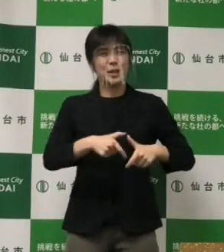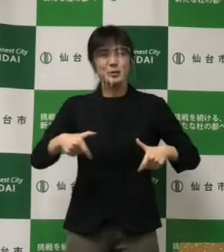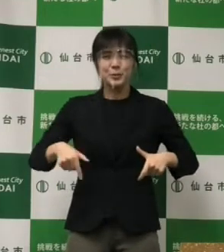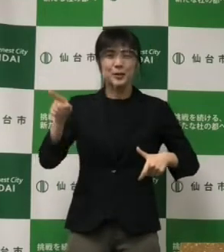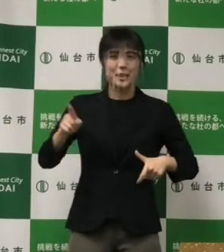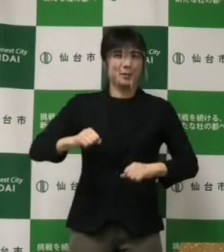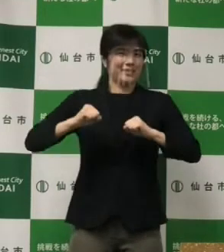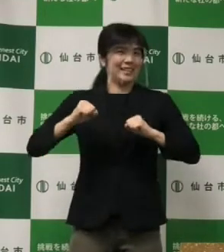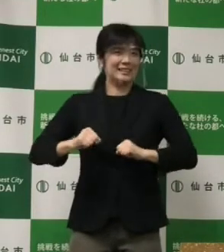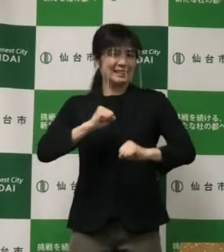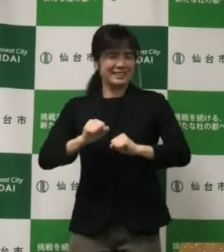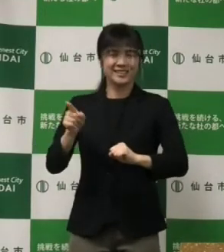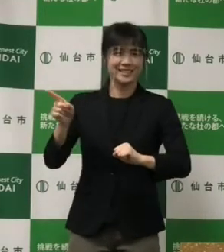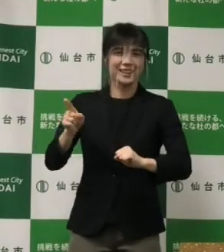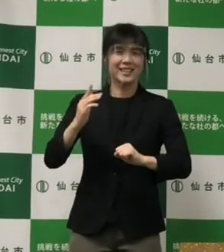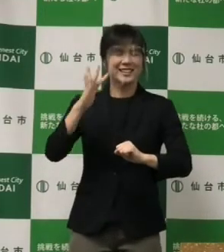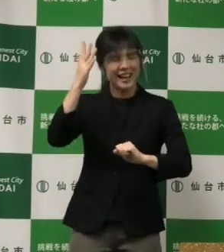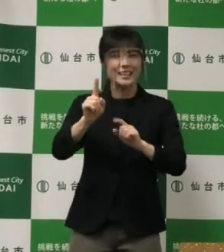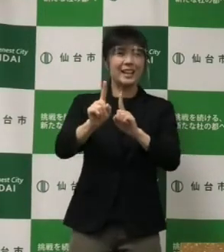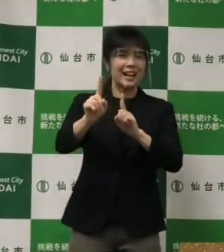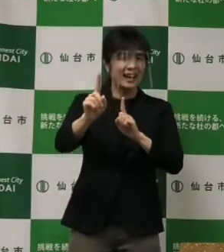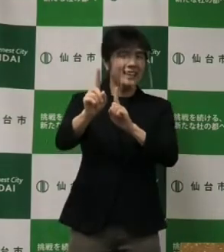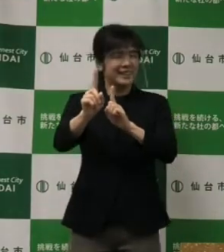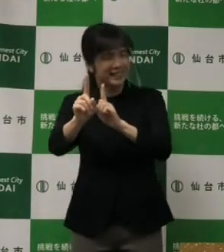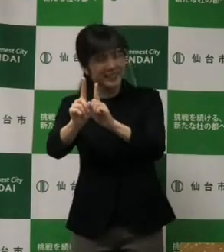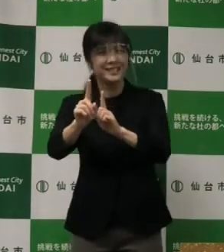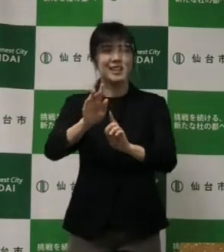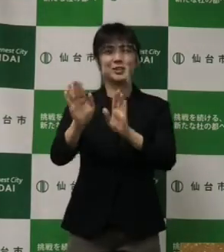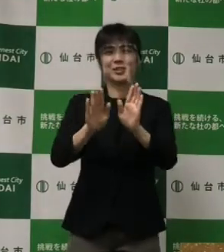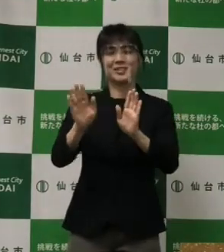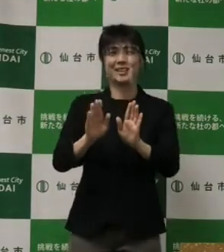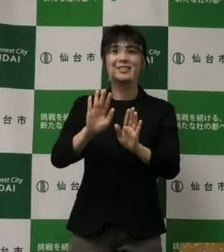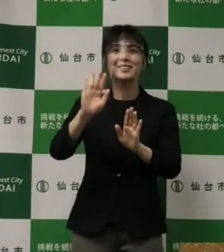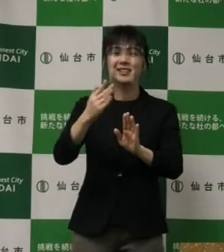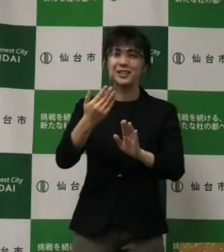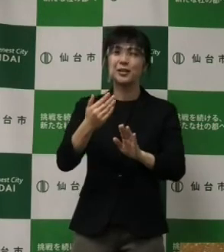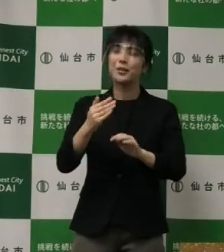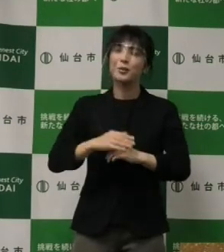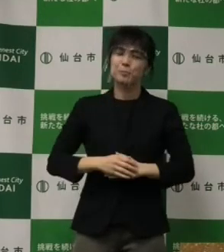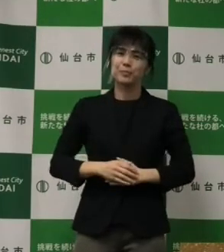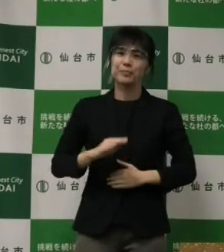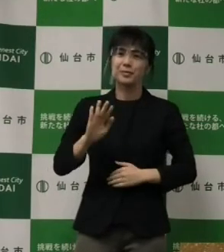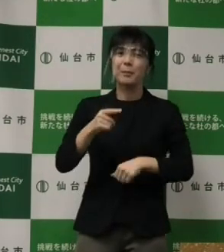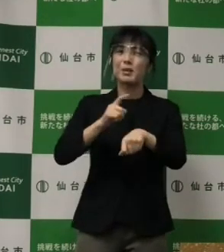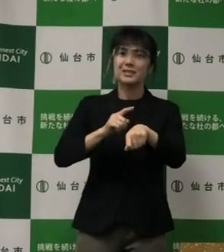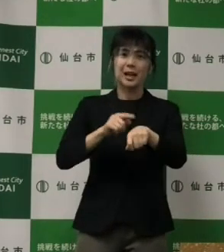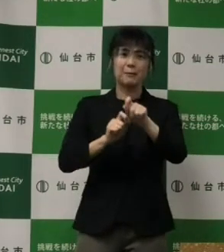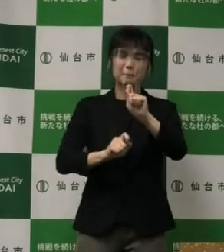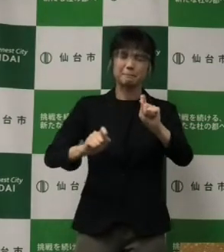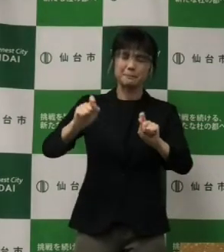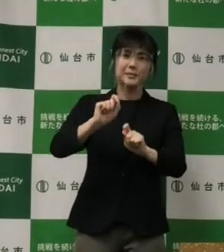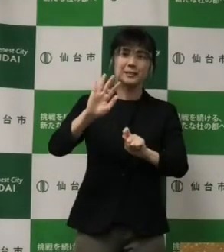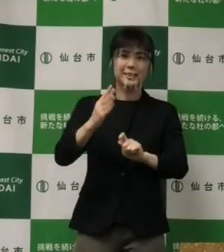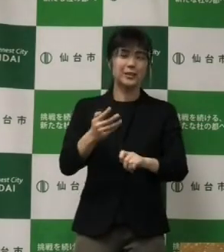でなかなか追いつけないところありますけれども、でも、このように時間はかかりましたけれども